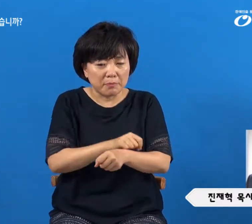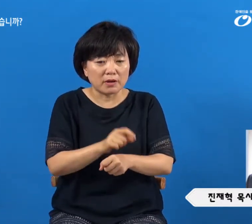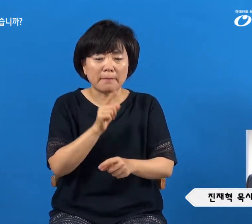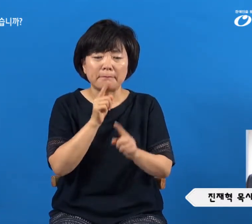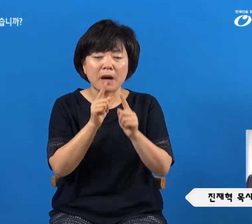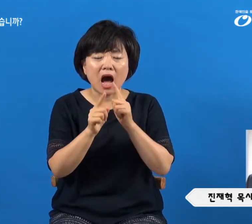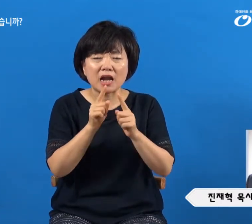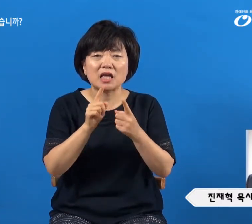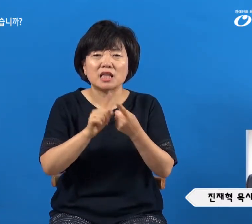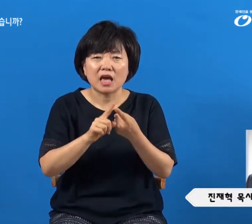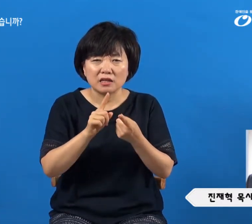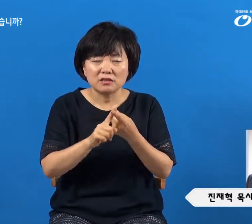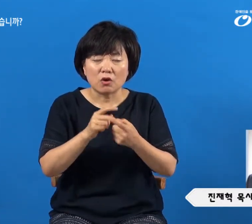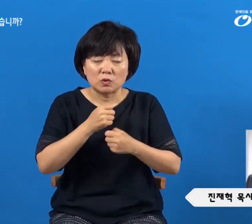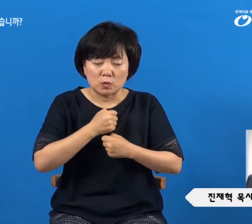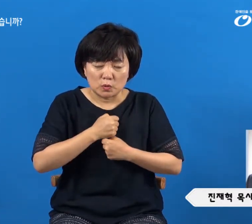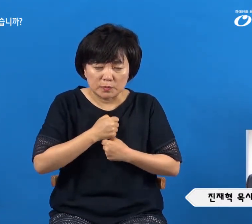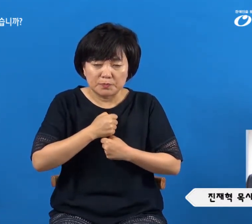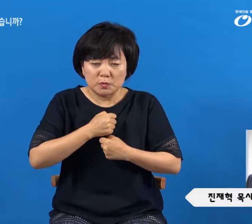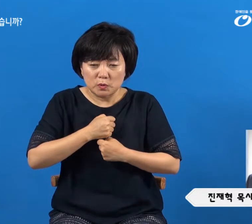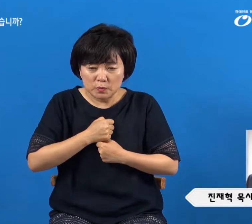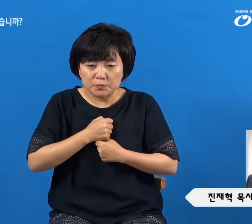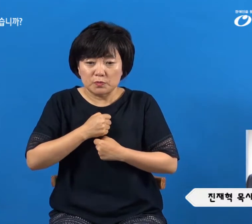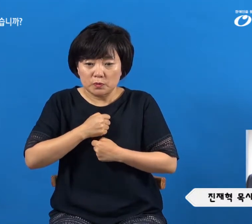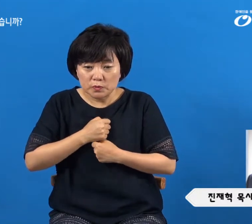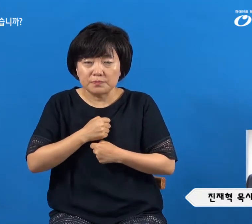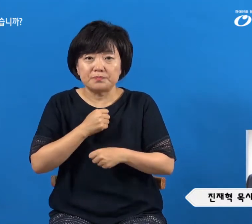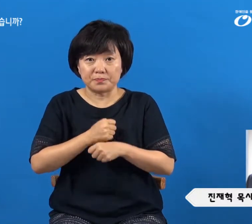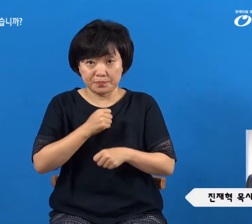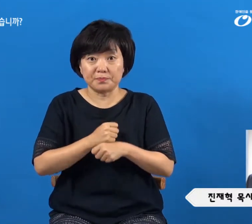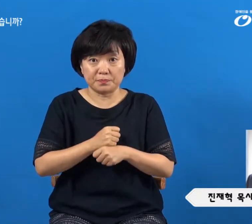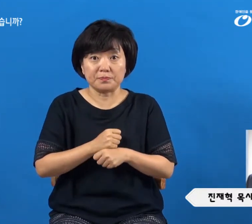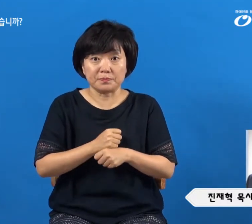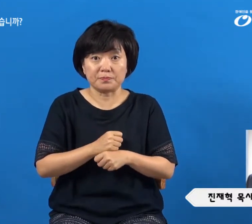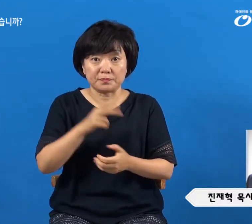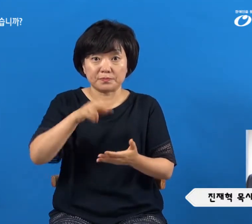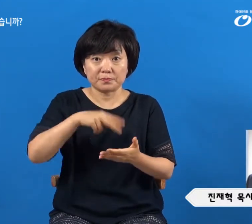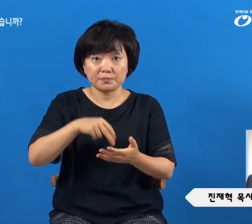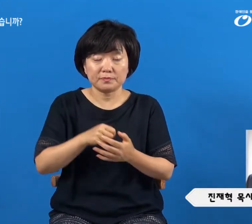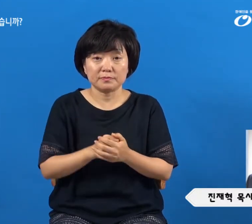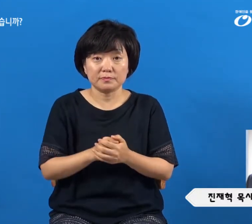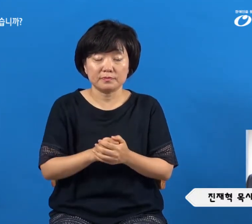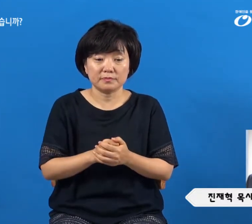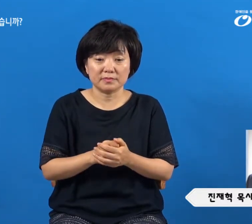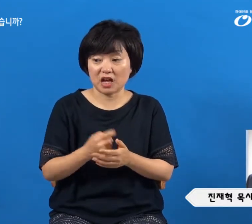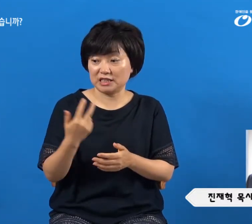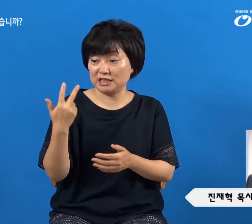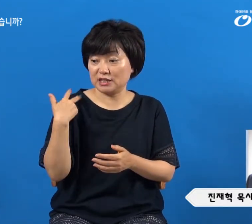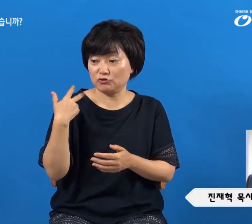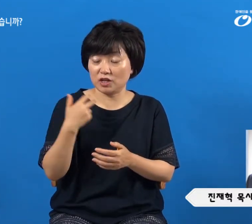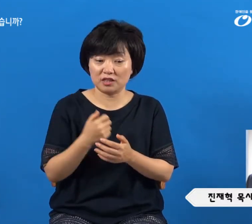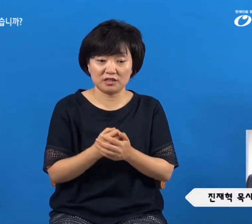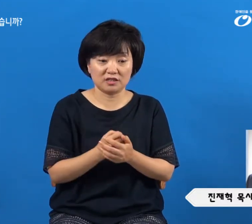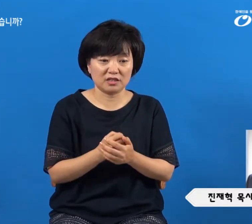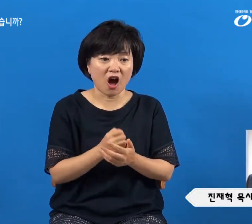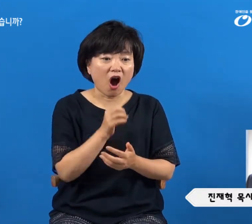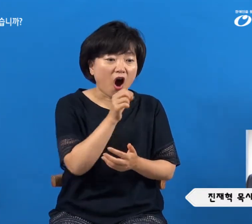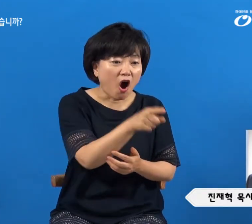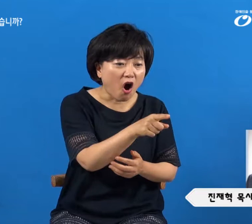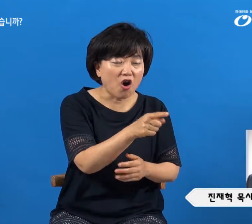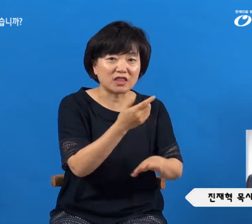말에 대한 말씀을 함께 나누게 됩니다. 지난주에는 어이아이라는 제목을